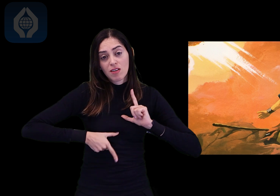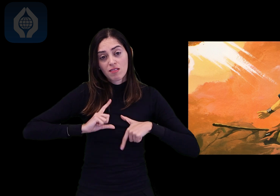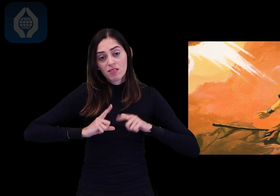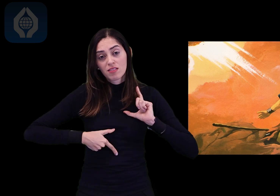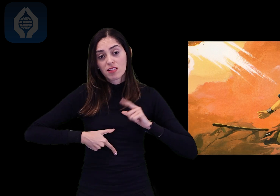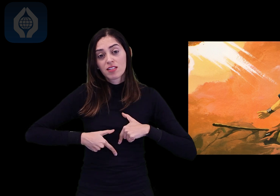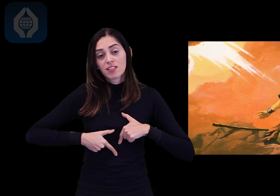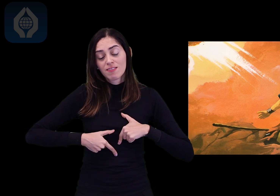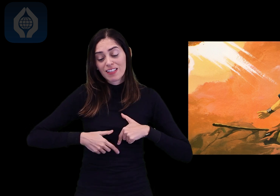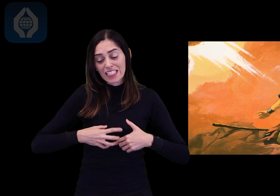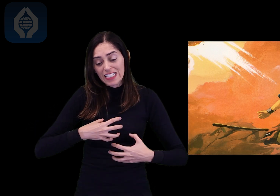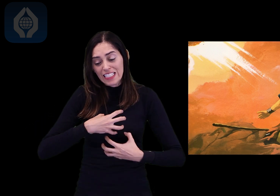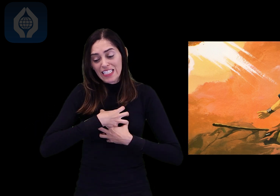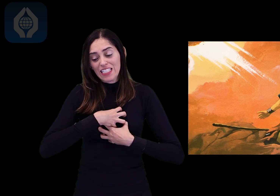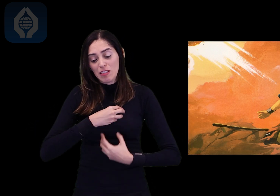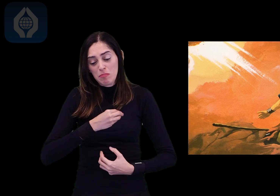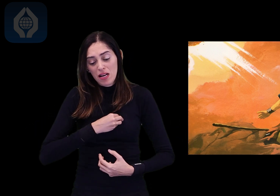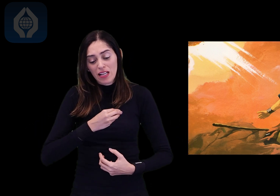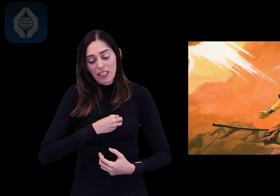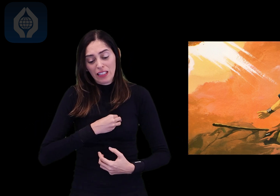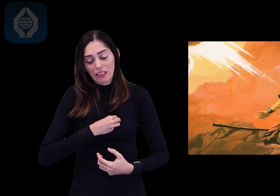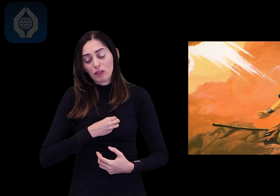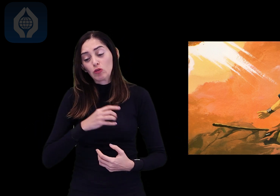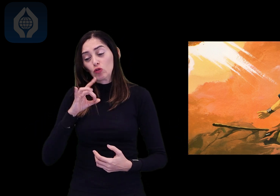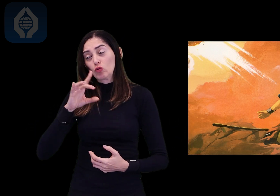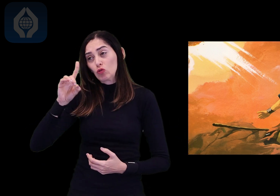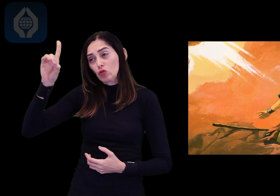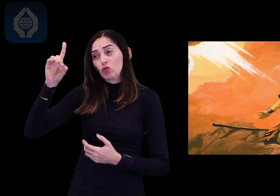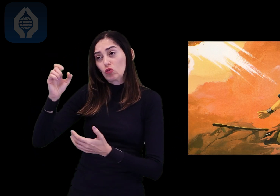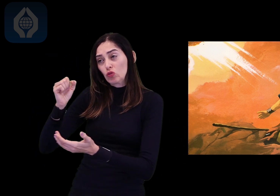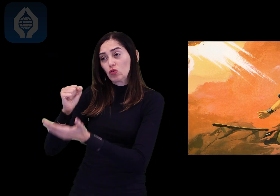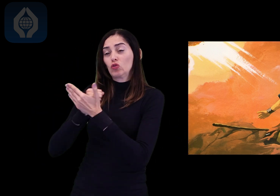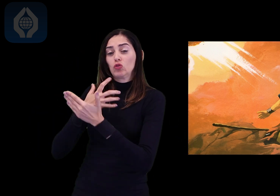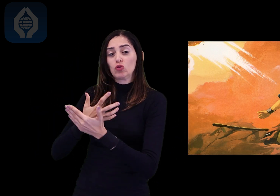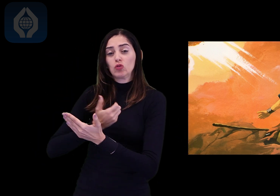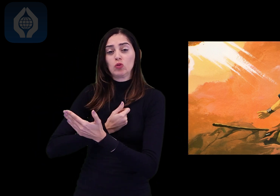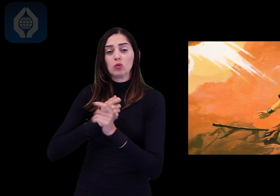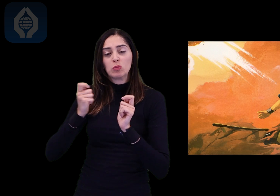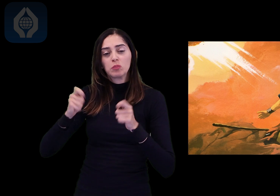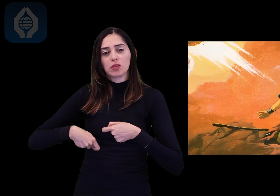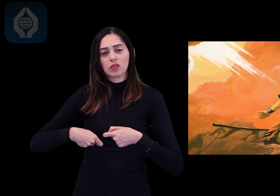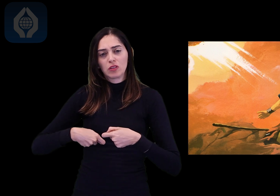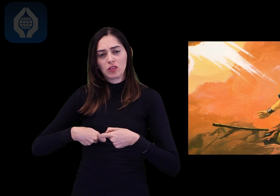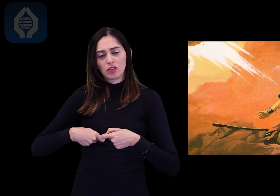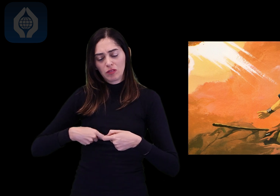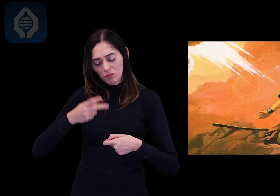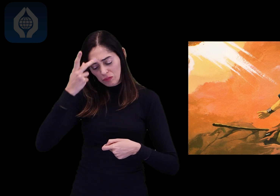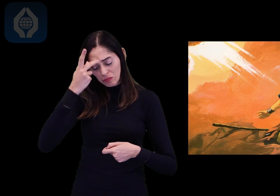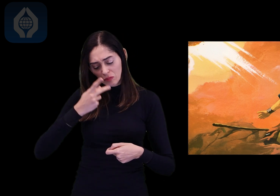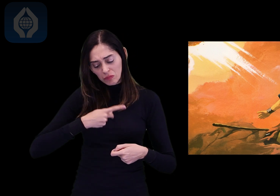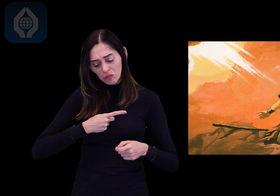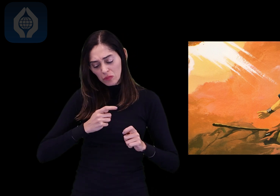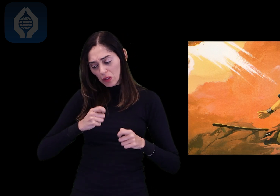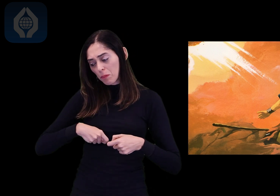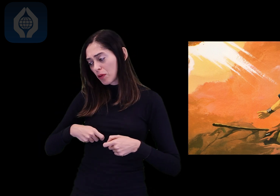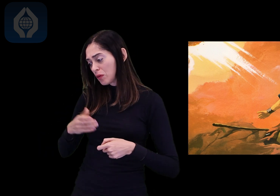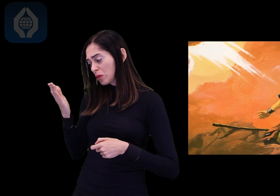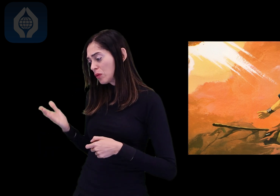Então pediram a Moisés que suplicasse ajuda do Senhor. Não podiam ajudar a